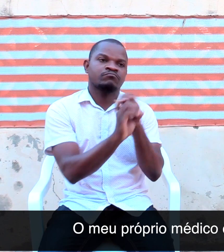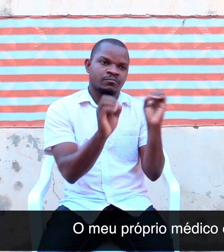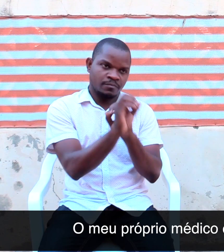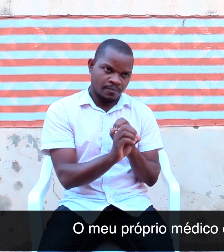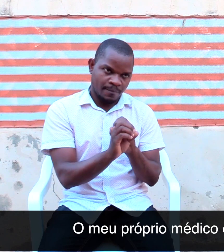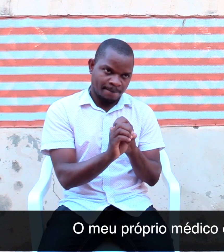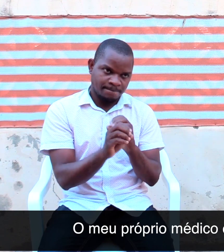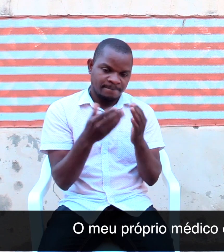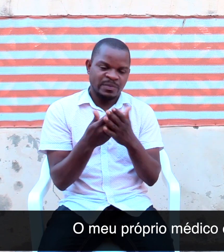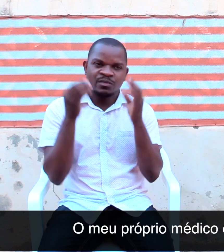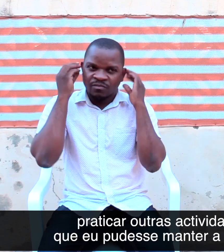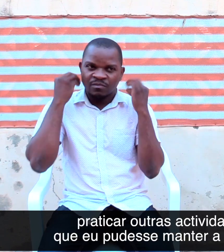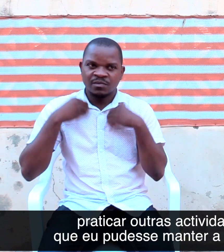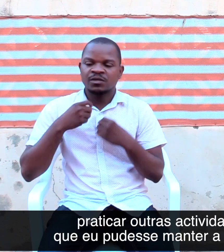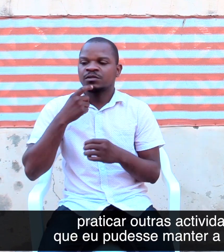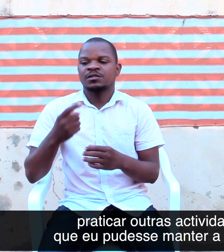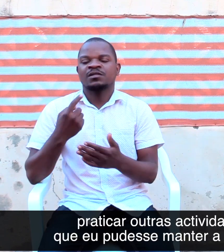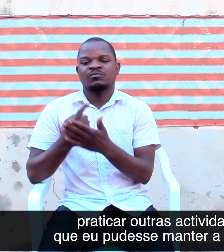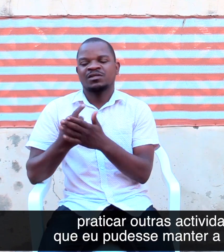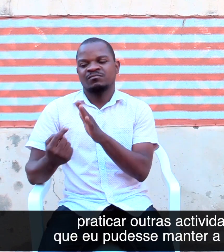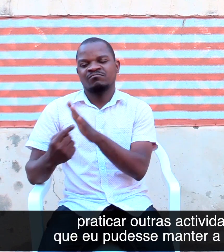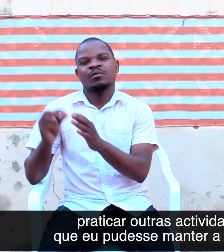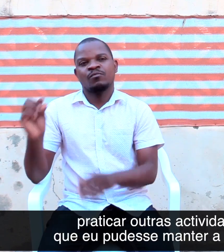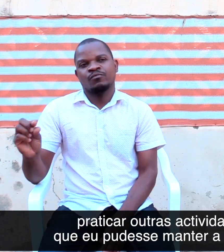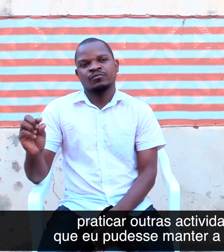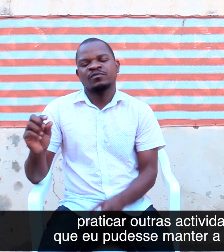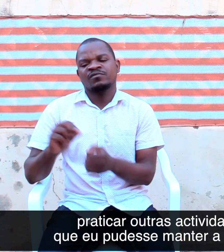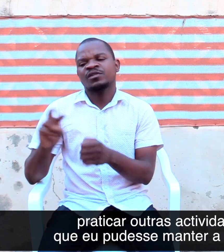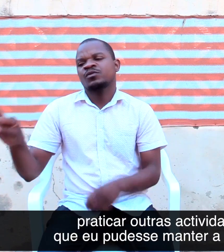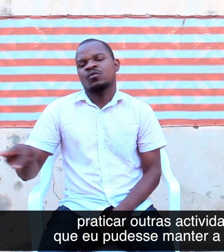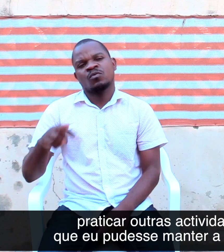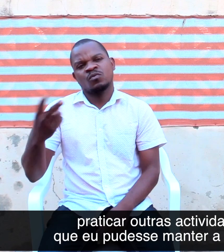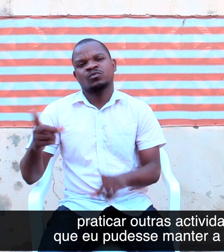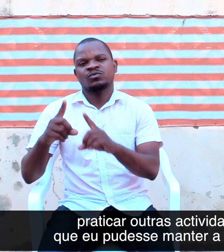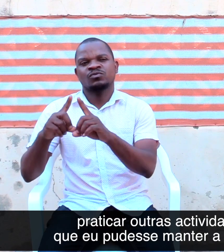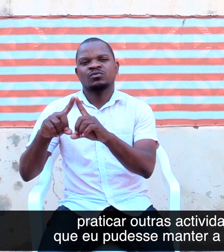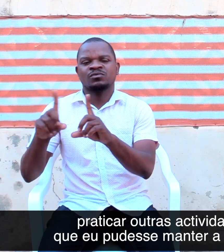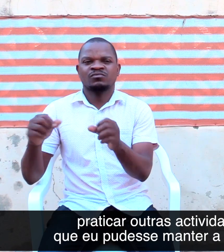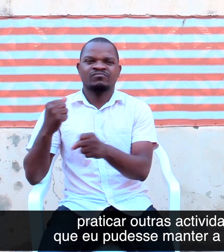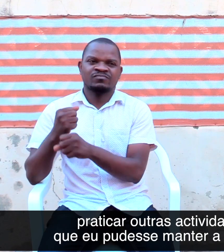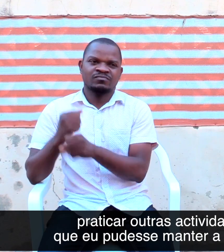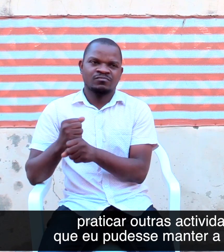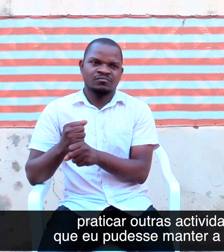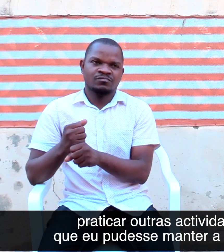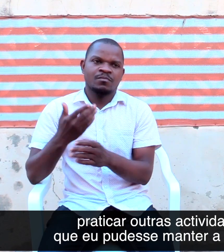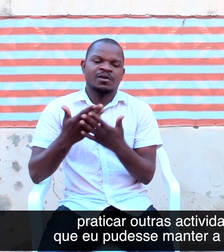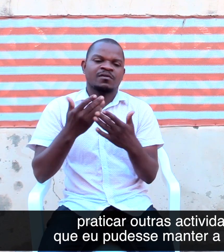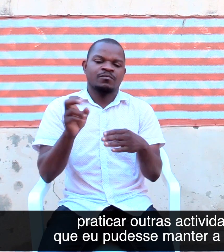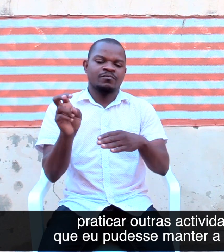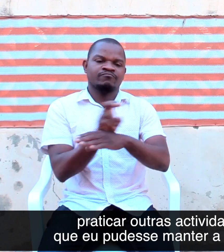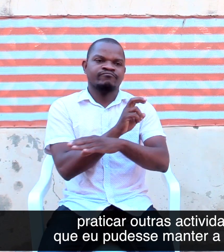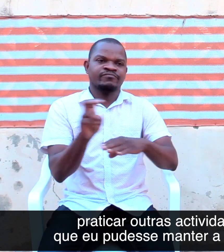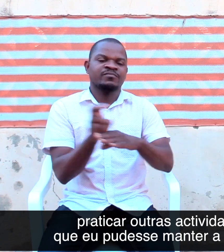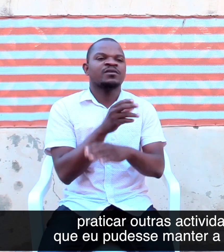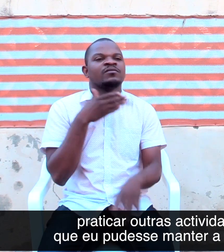eu tivesse que me afastar, praticar outras atividades laborais, de maneira que eu pudesse manter a minha voz